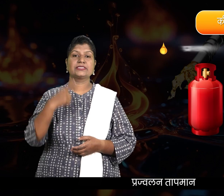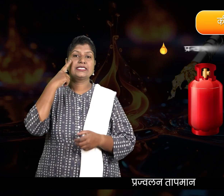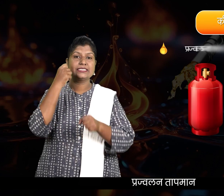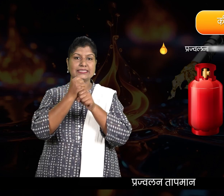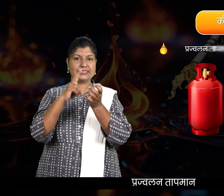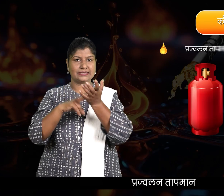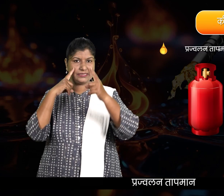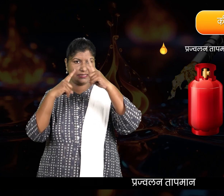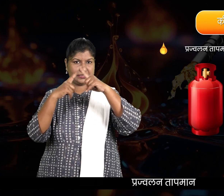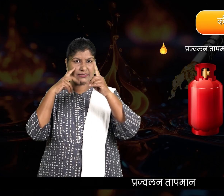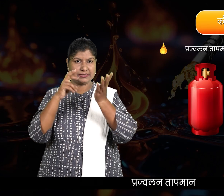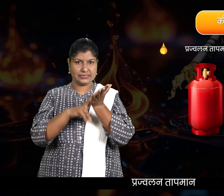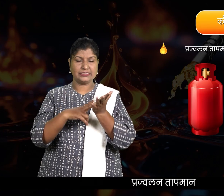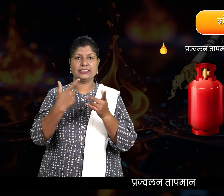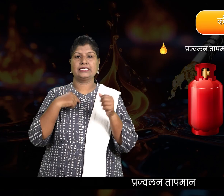प्रज्वलन तापमान,